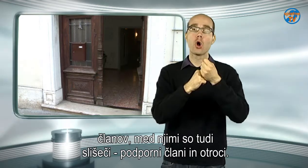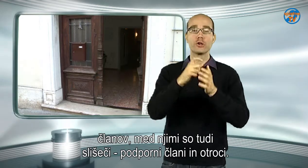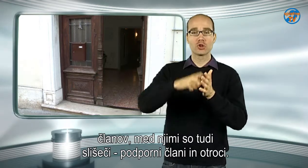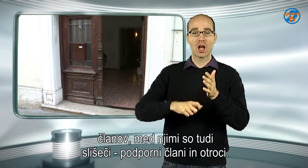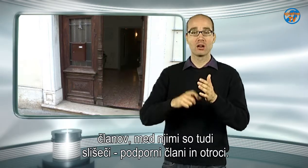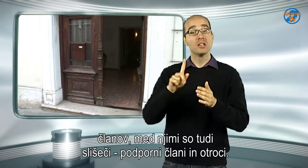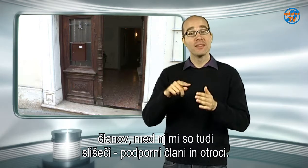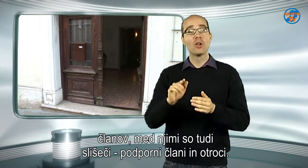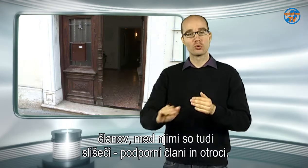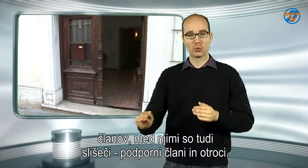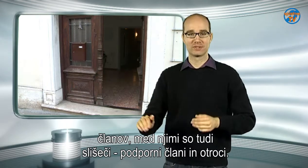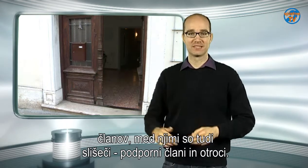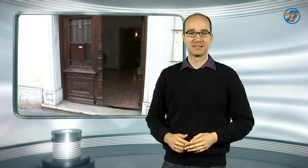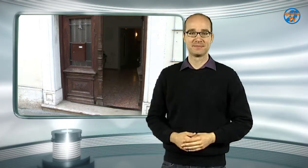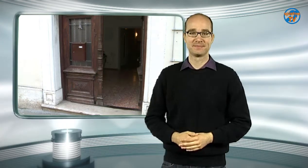podporni člani in otroci.